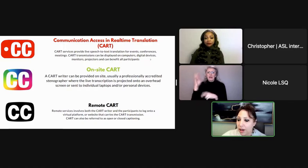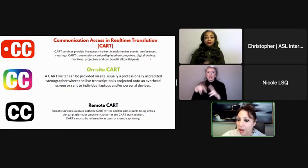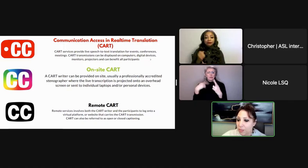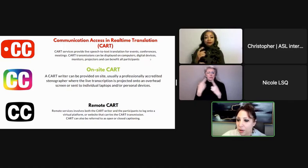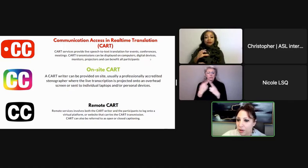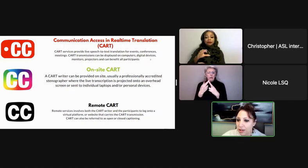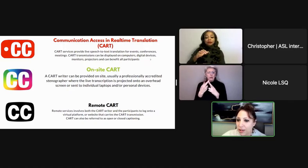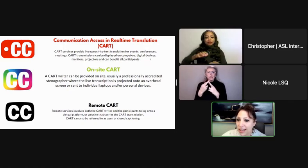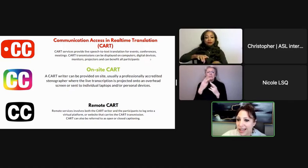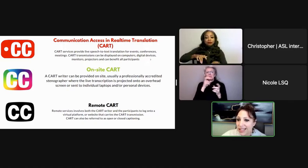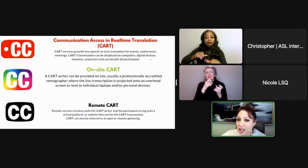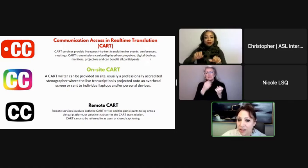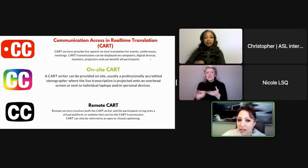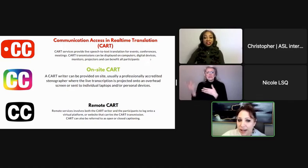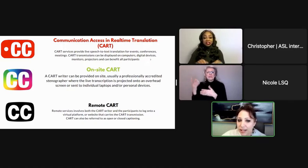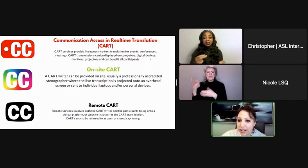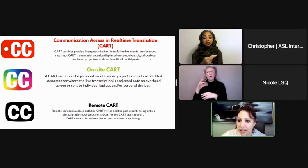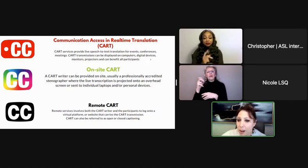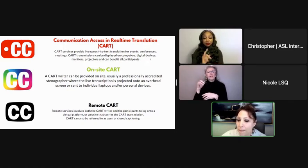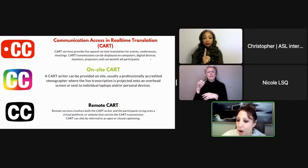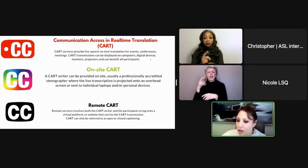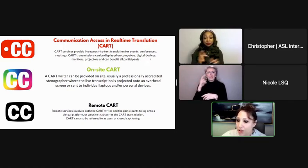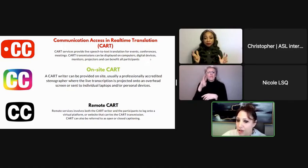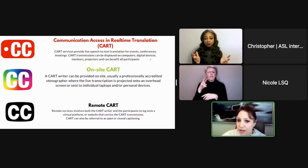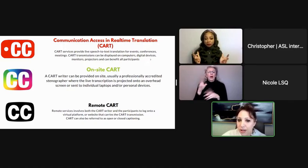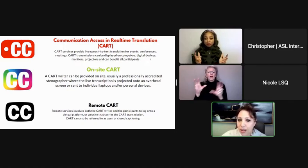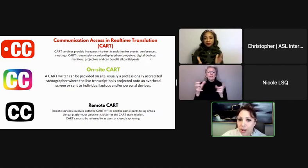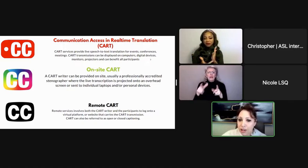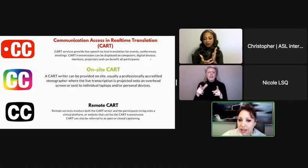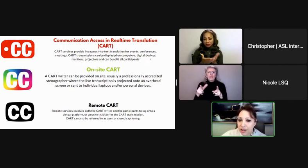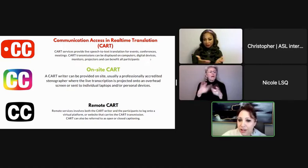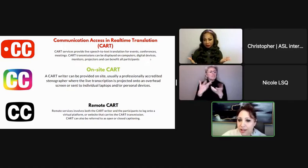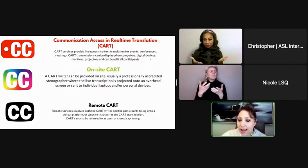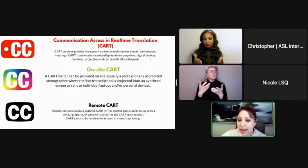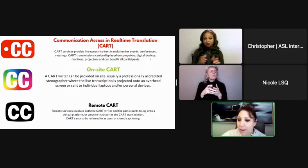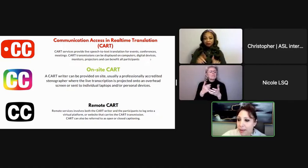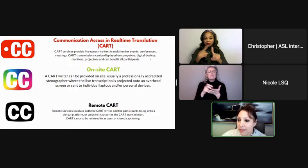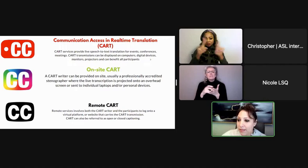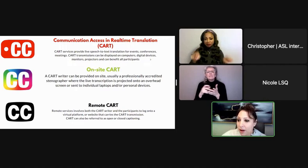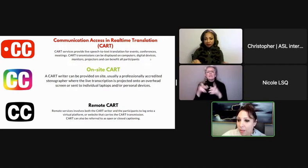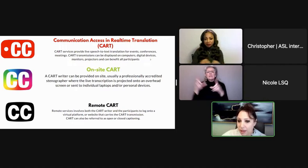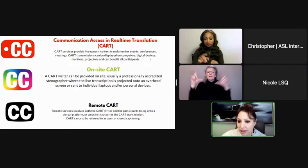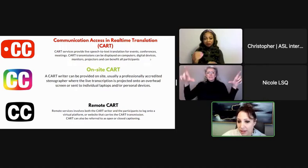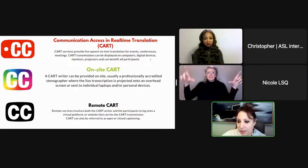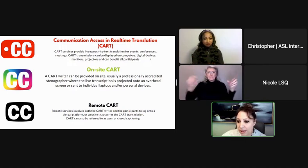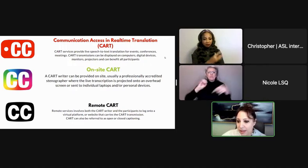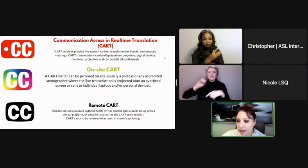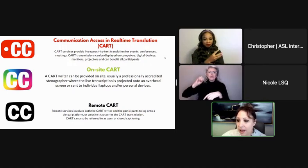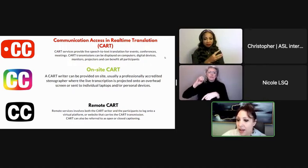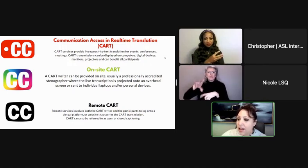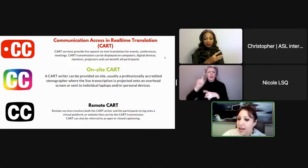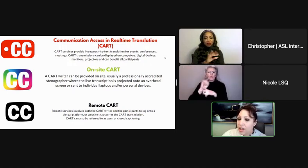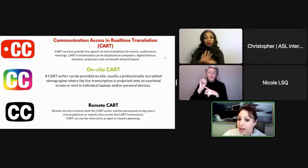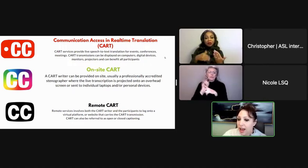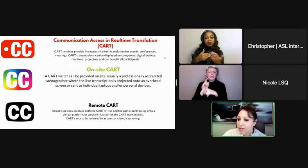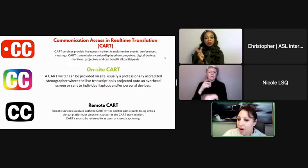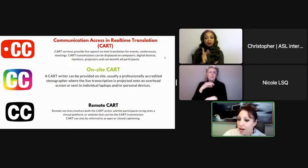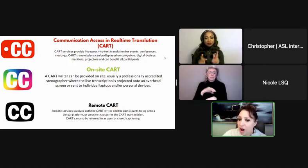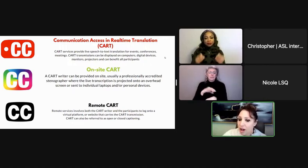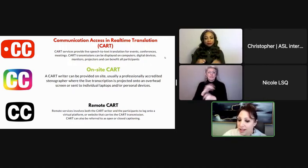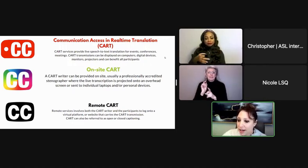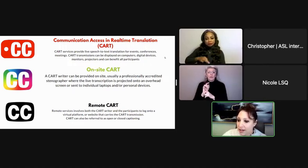les transmissions en CART peuvent s'afficher sur des ordinateurs, des appareils numériques, des moniteurs, des projecteurs et peuvent bénéficier